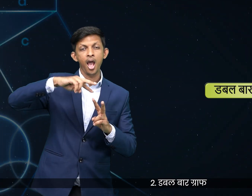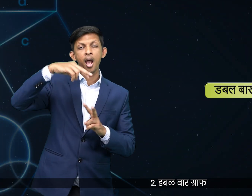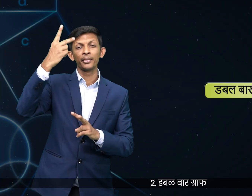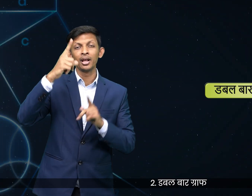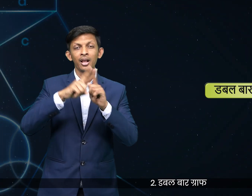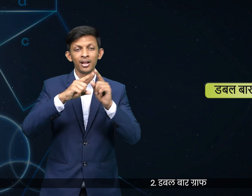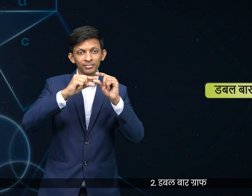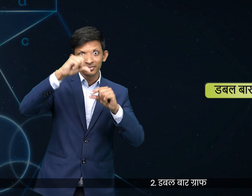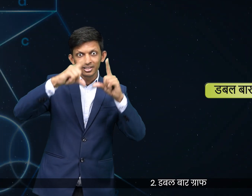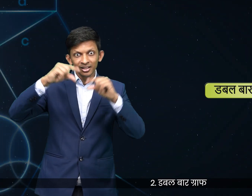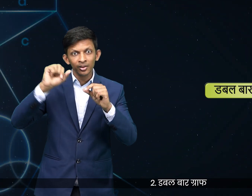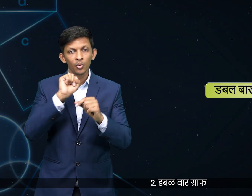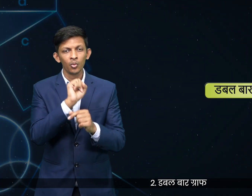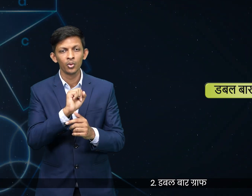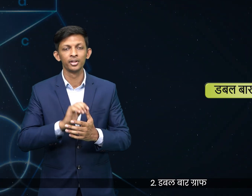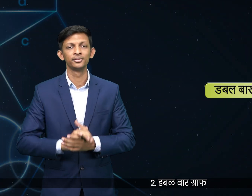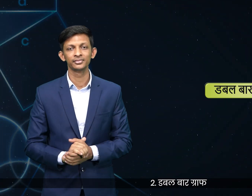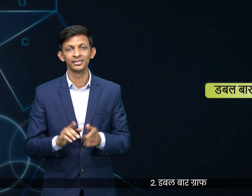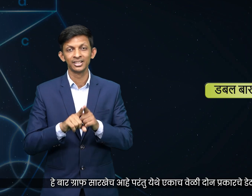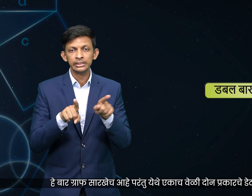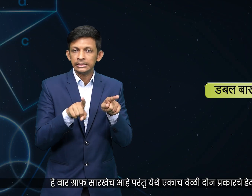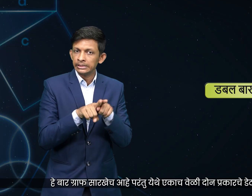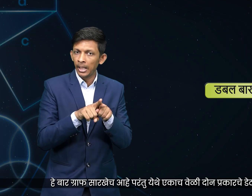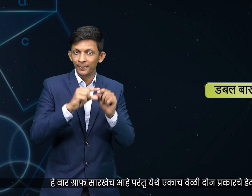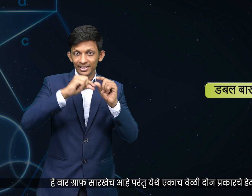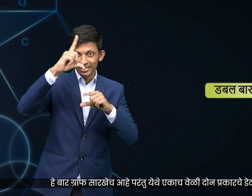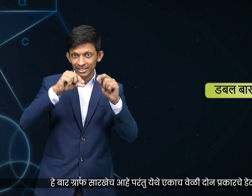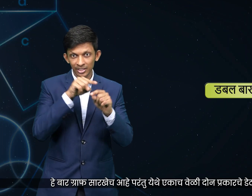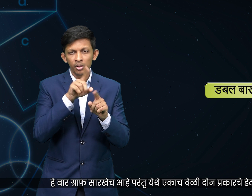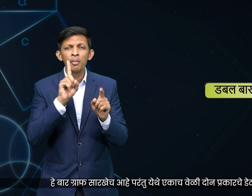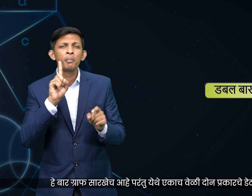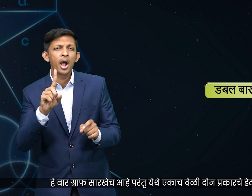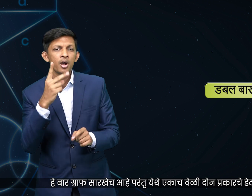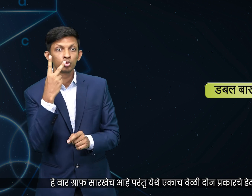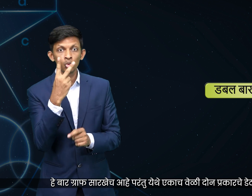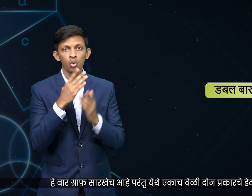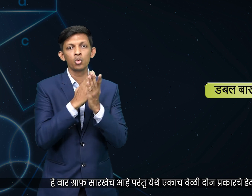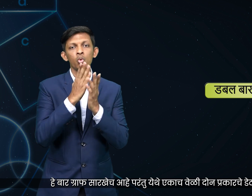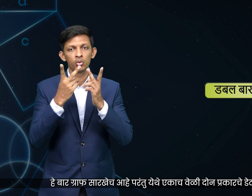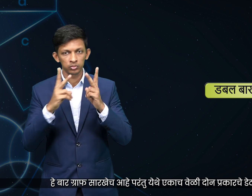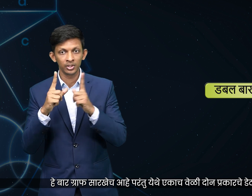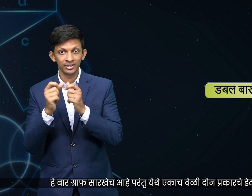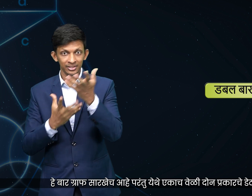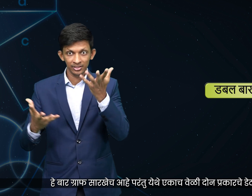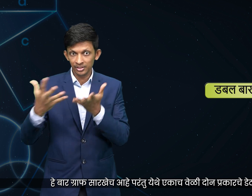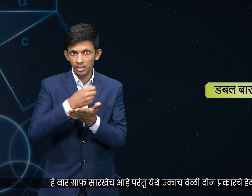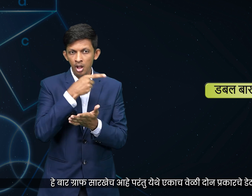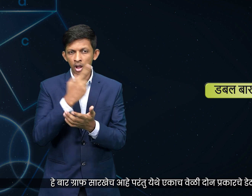डबल बार ग्राफ. हे बार ग्राफ सारखेच आहे, परंतु येथे एकाच वेळी दोन प्रकारचे